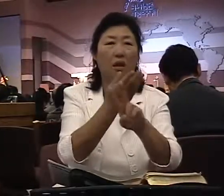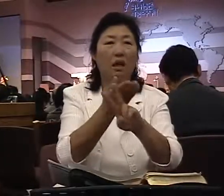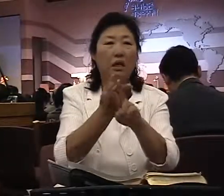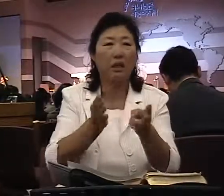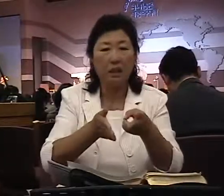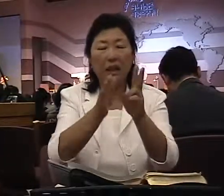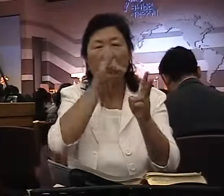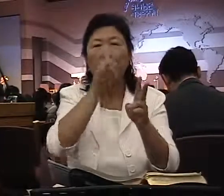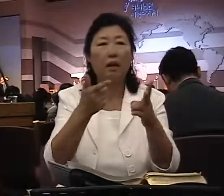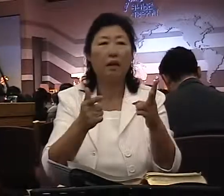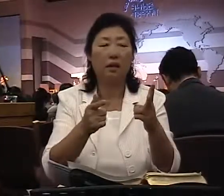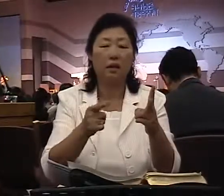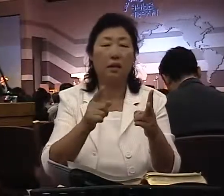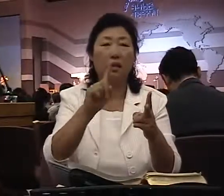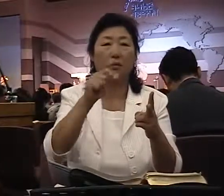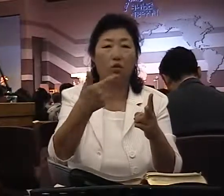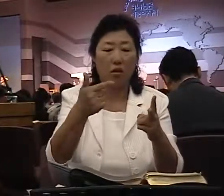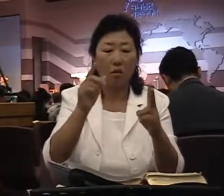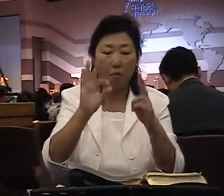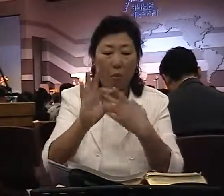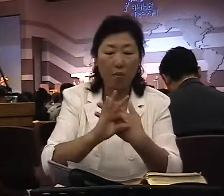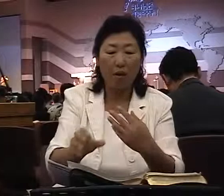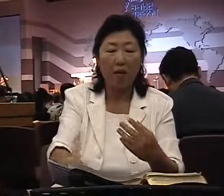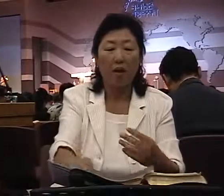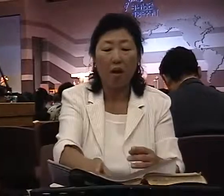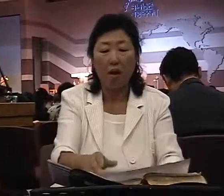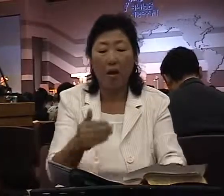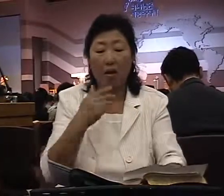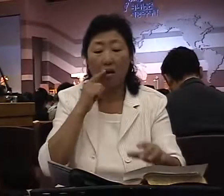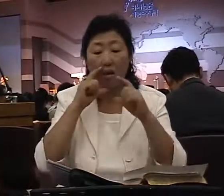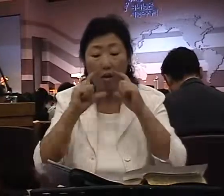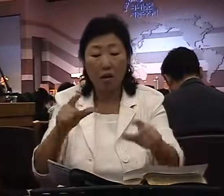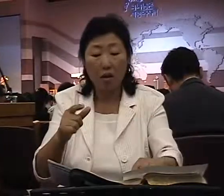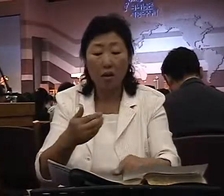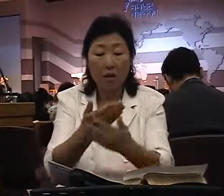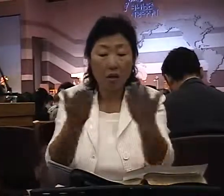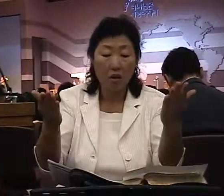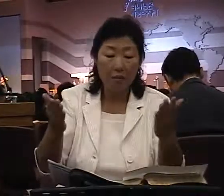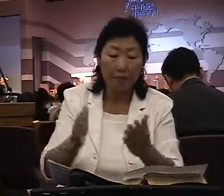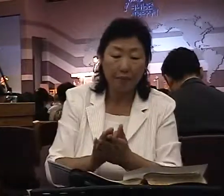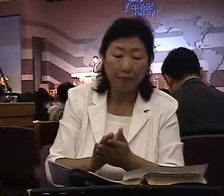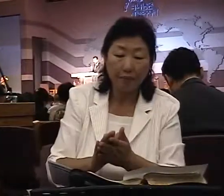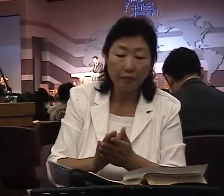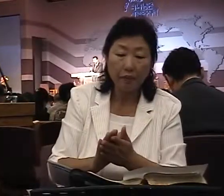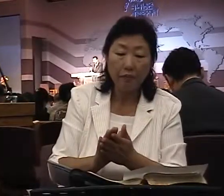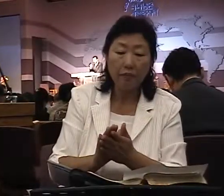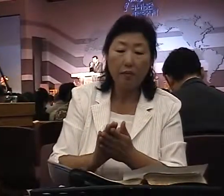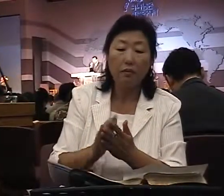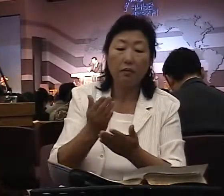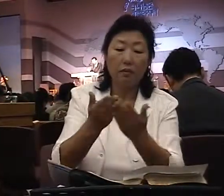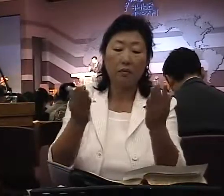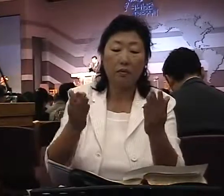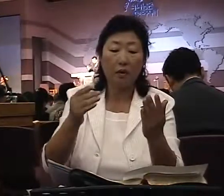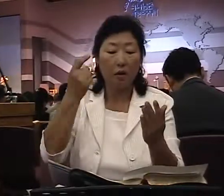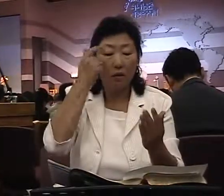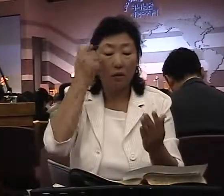오늘 16절 말씀을 보면 내가 이르노니 너희는 갈라디아 교인들에게 말씀하십니다. 너희는 성령을 쫓아